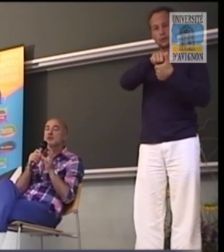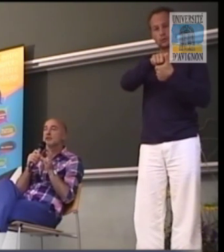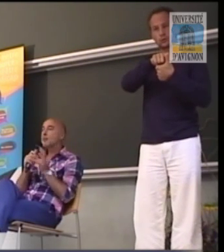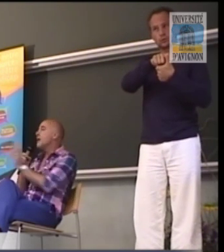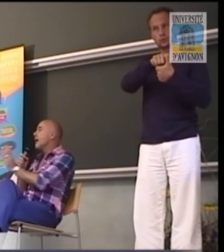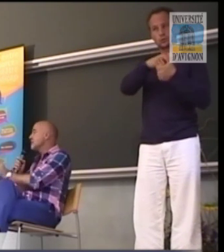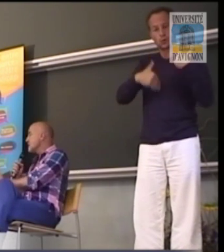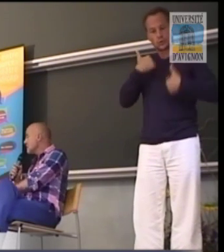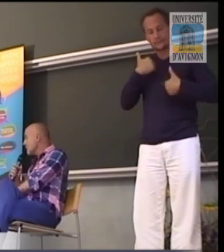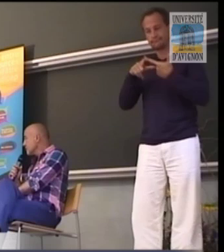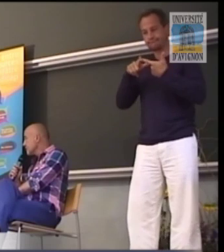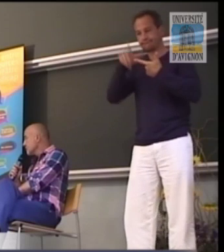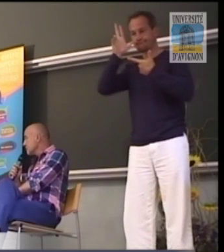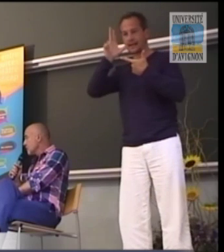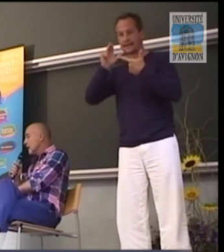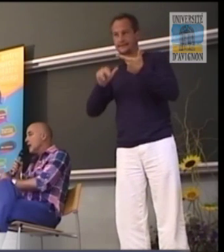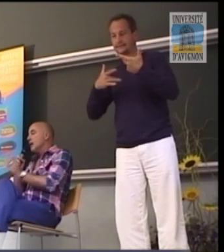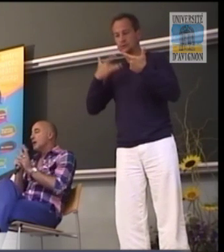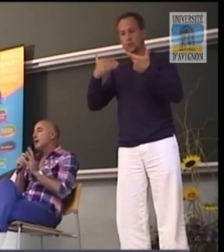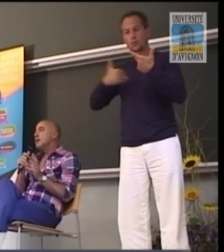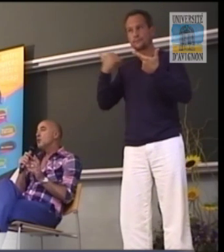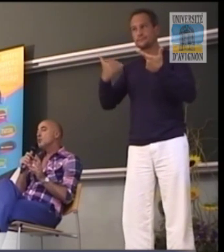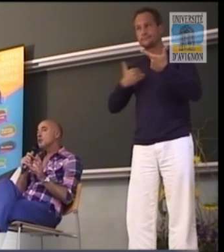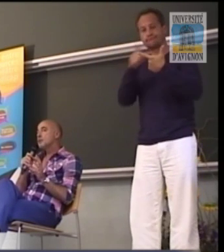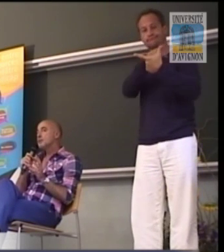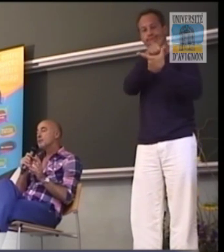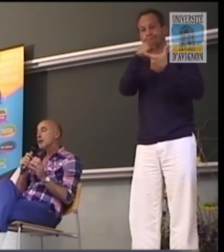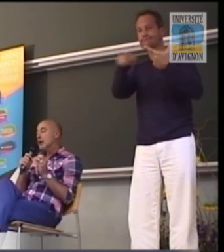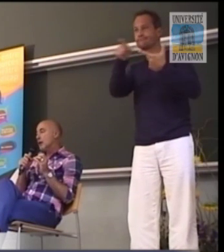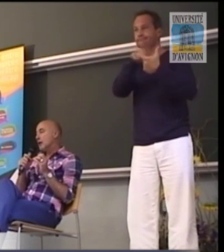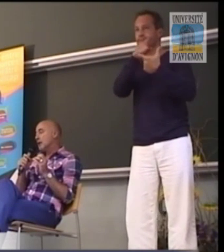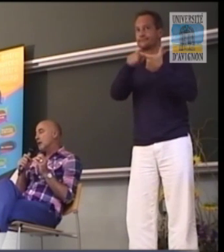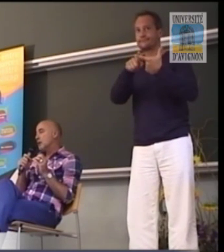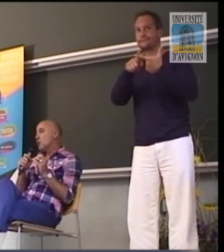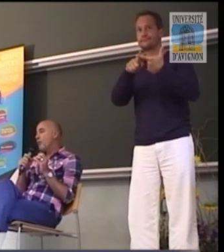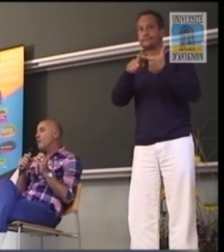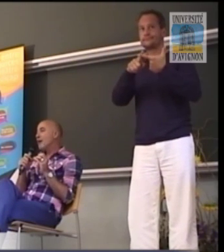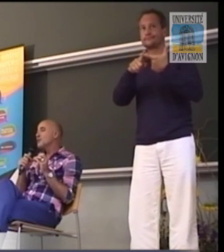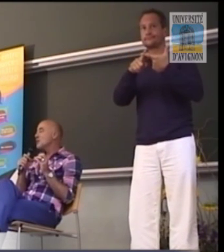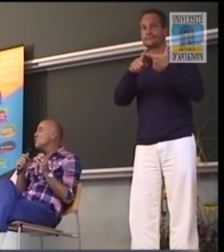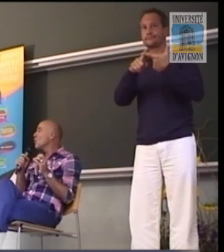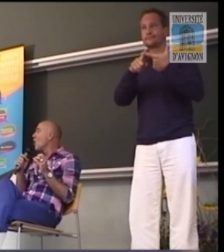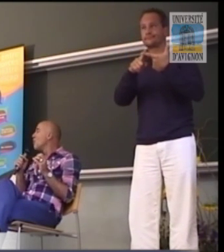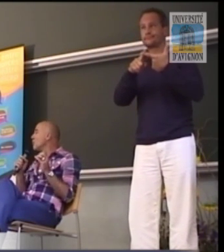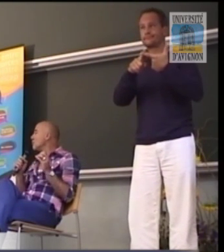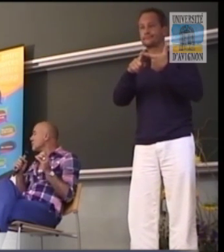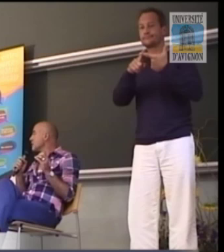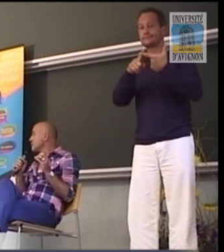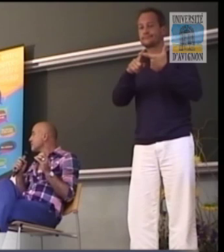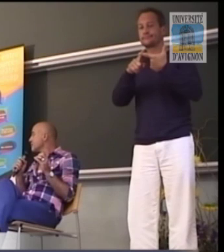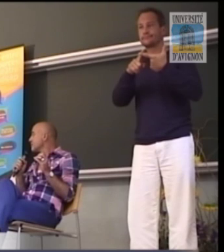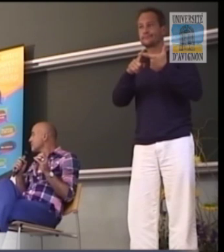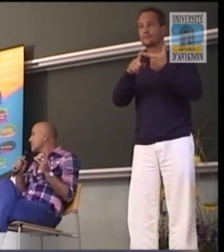de handicap et l'artiste. L'un et l'autre ne peuvent pas compter sur grand